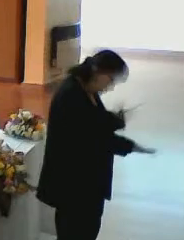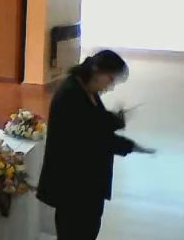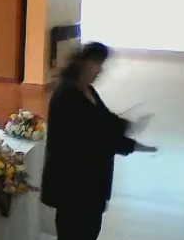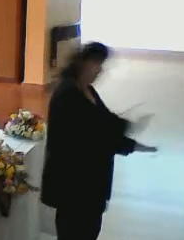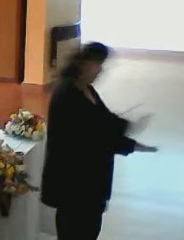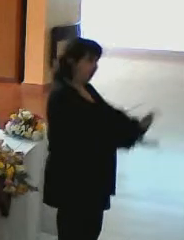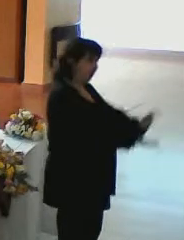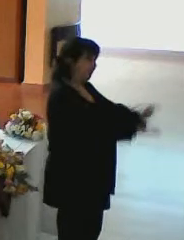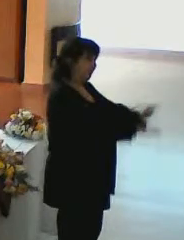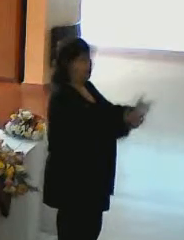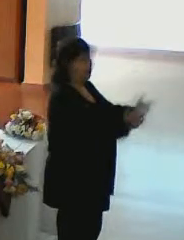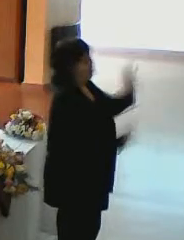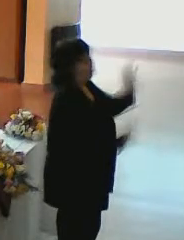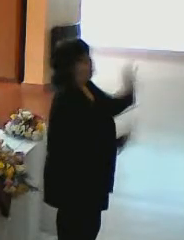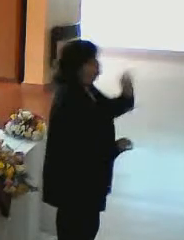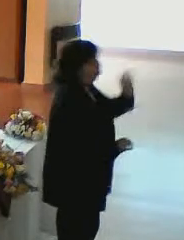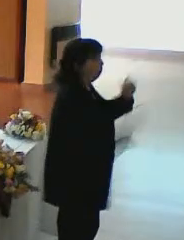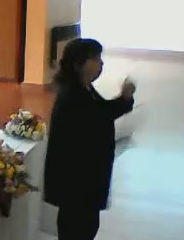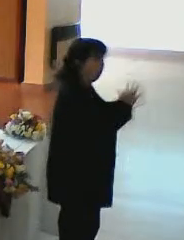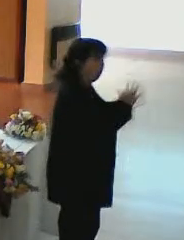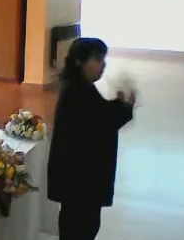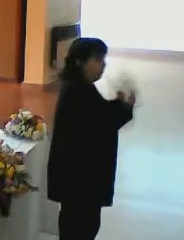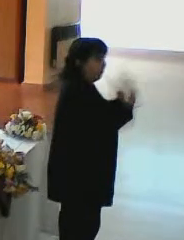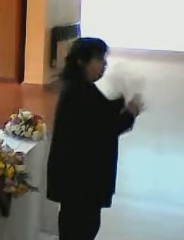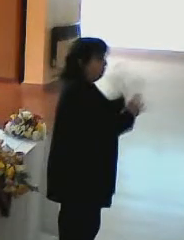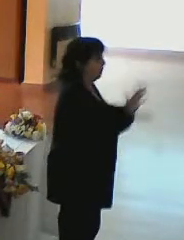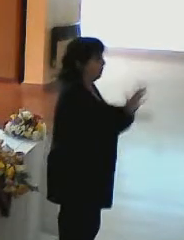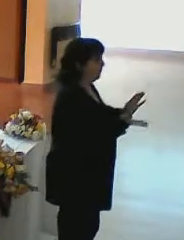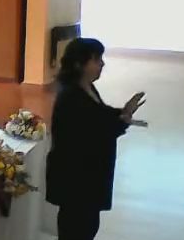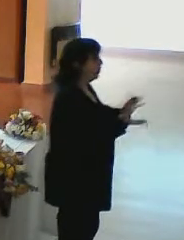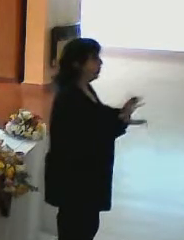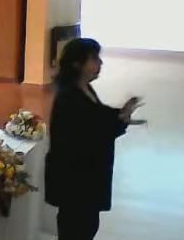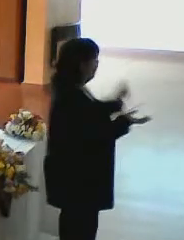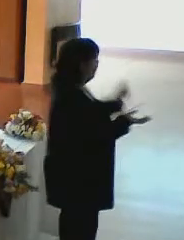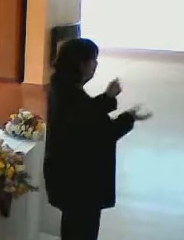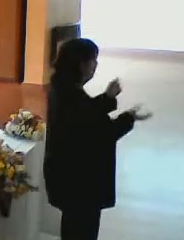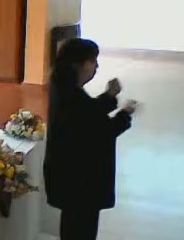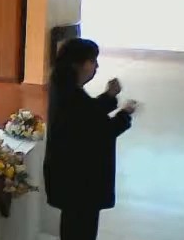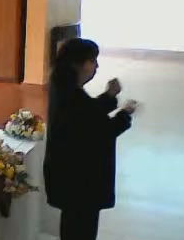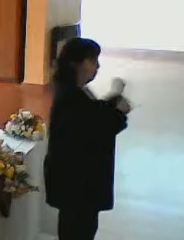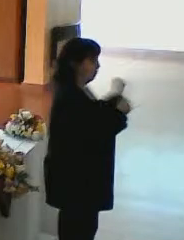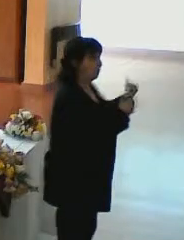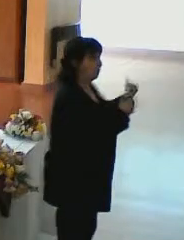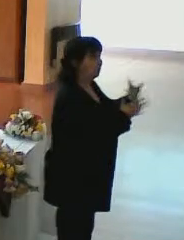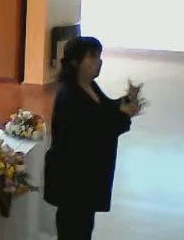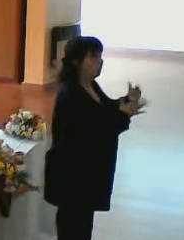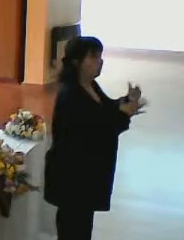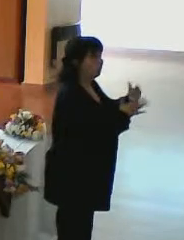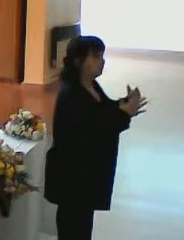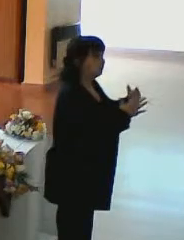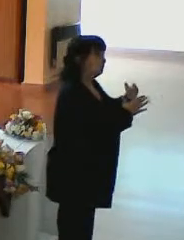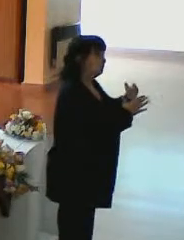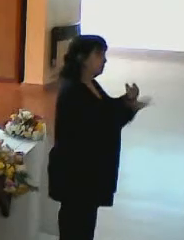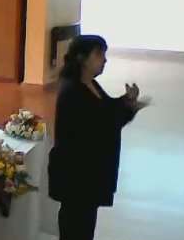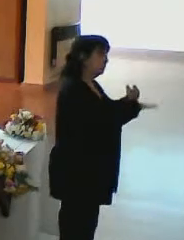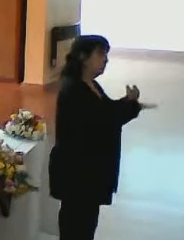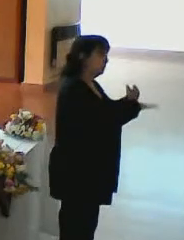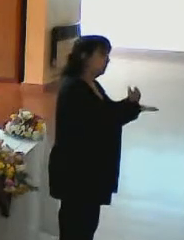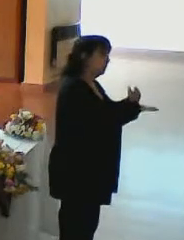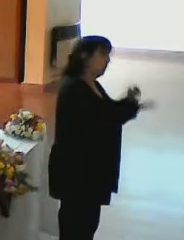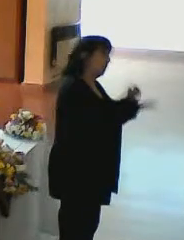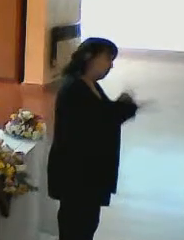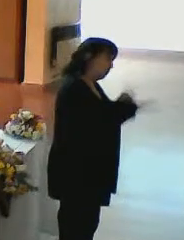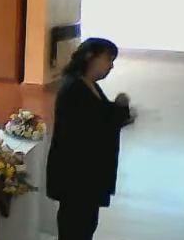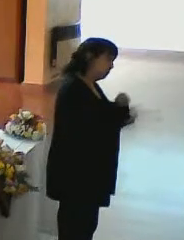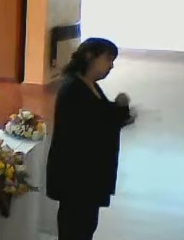desapercibidos. O bien pueden ser trastornos más graves, que son más severos, que tienen cuadros más floridos, y que producen